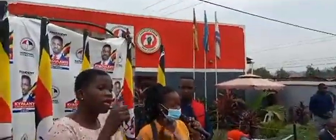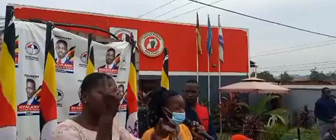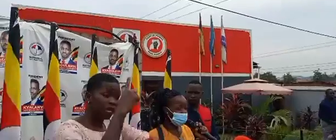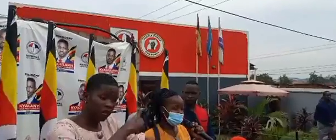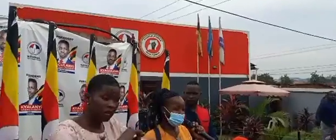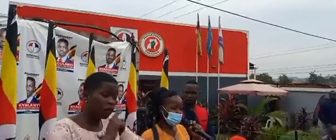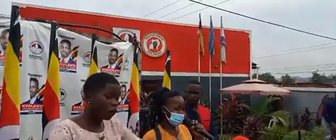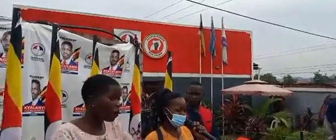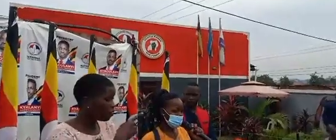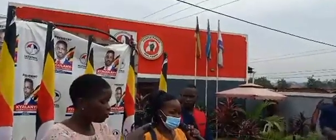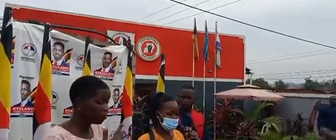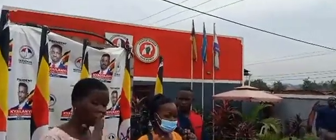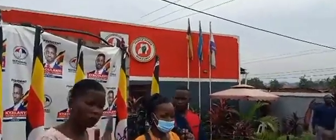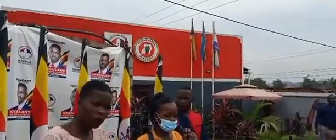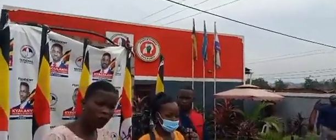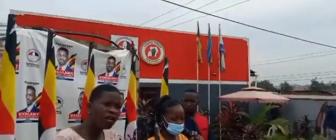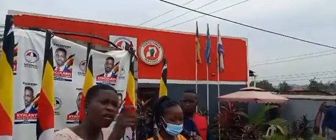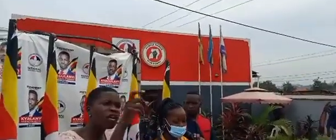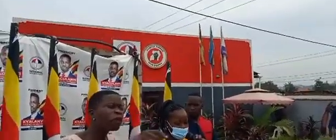lunakulwebakwata oli yakubira ssimu